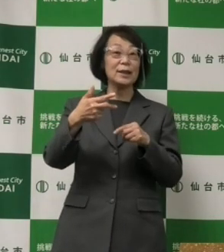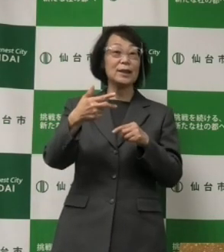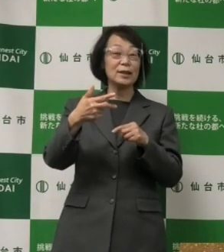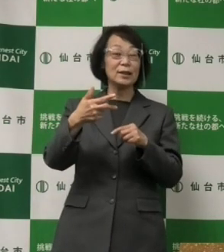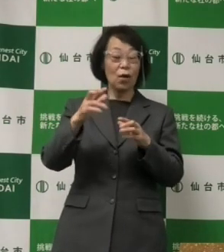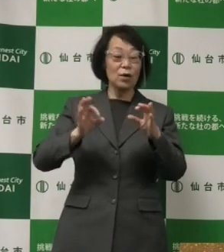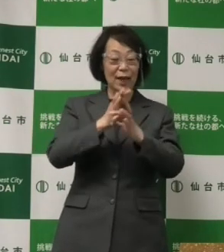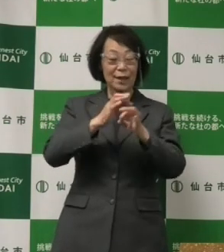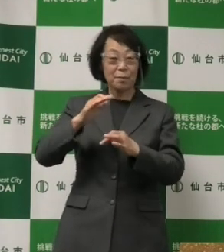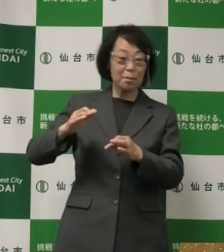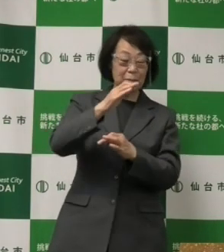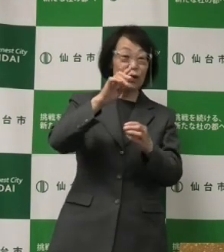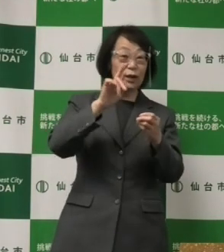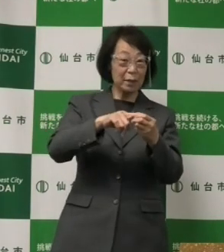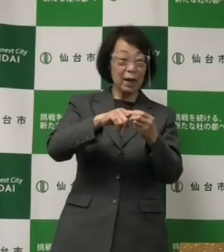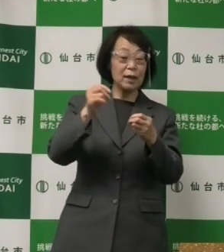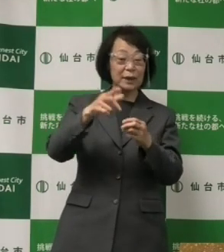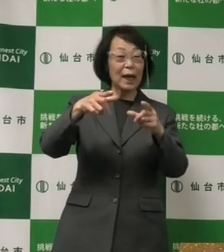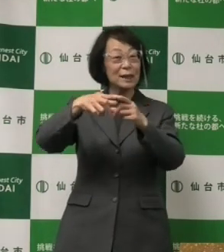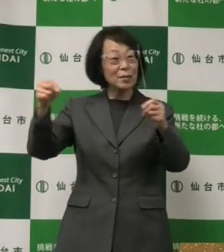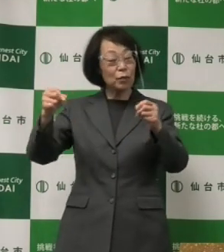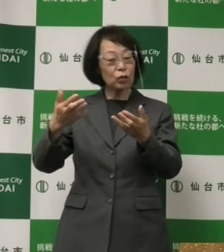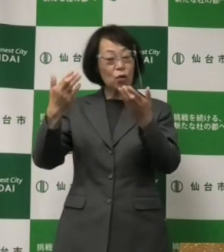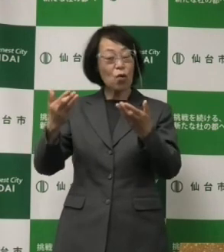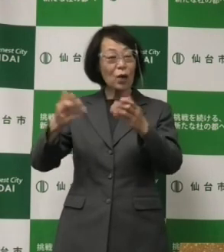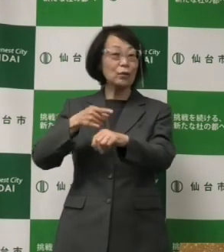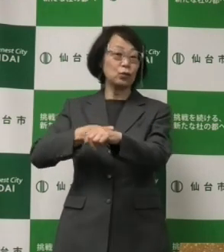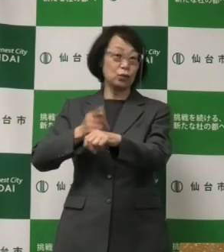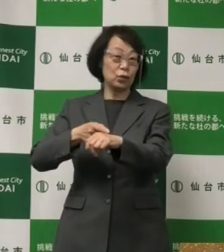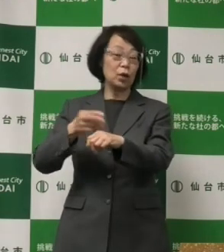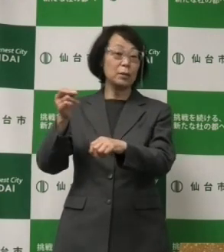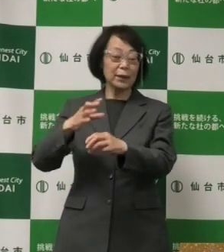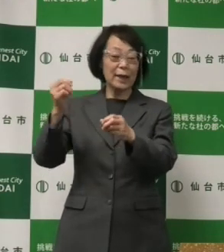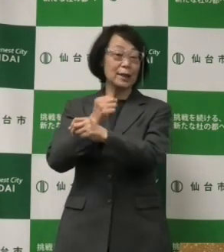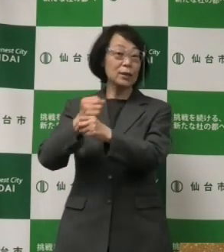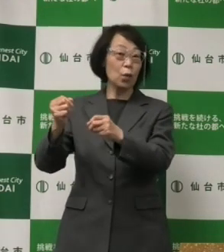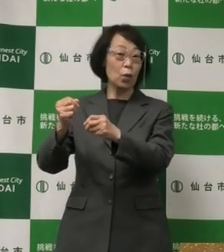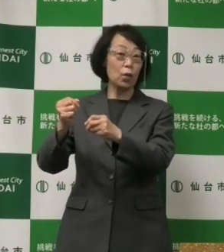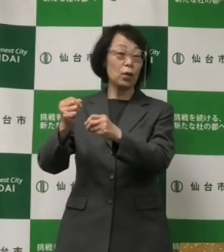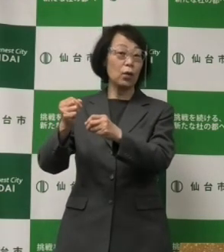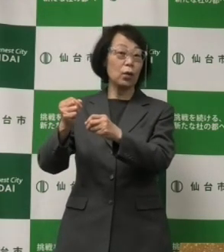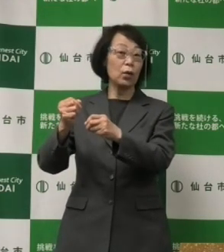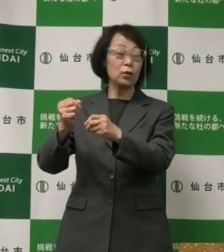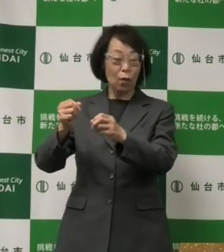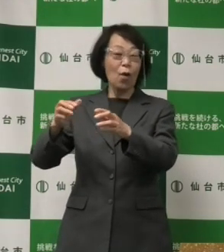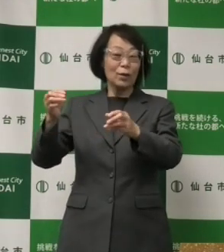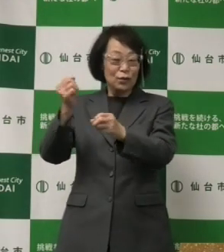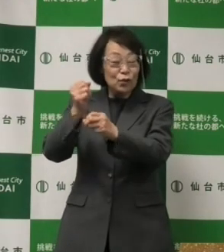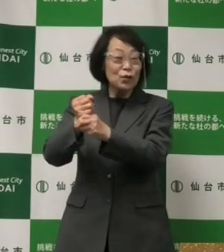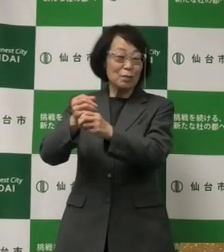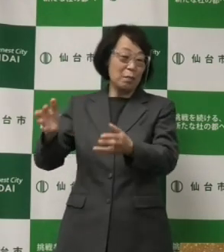の活性化のためにも、そしてまた日本の学術あるいは産業の創出のためにもです